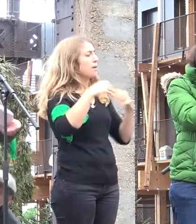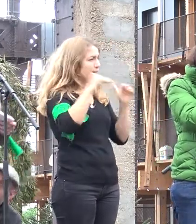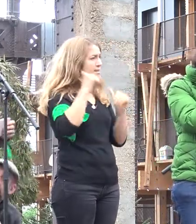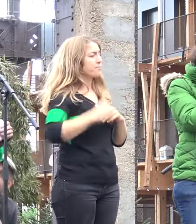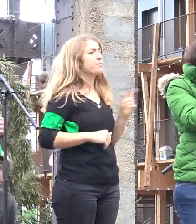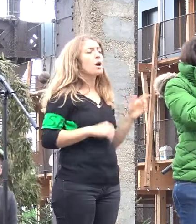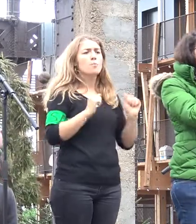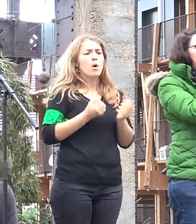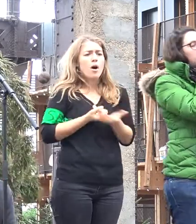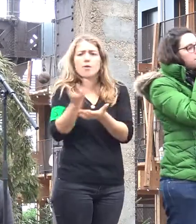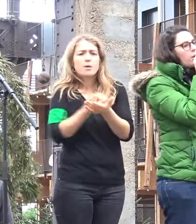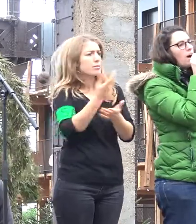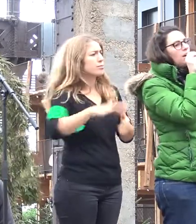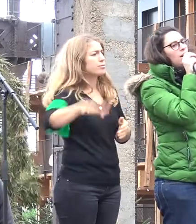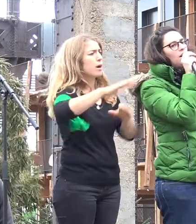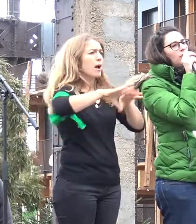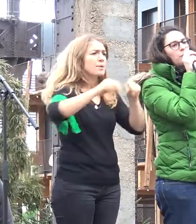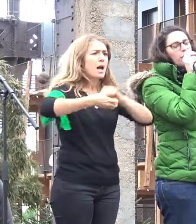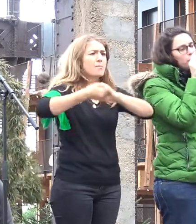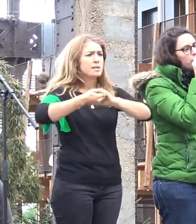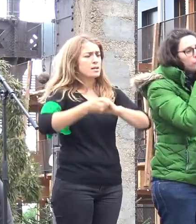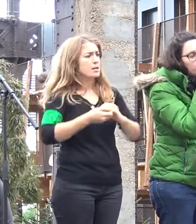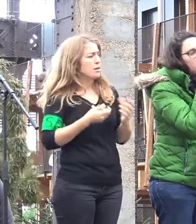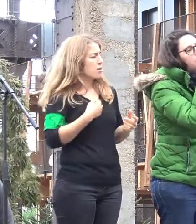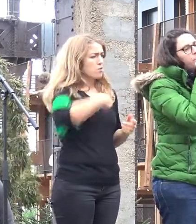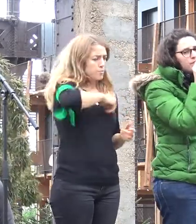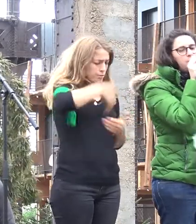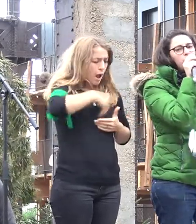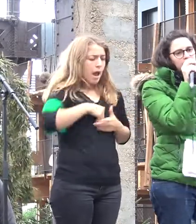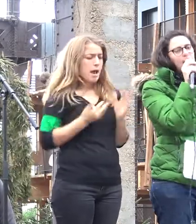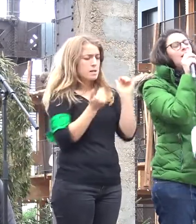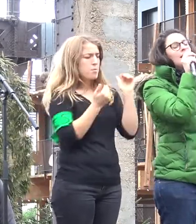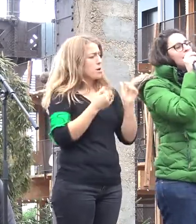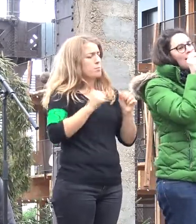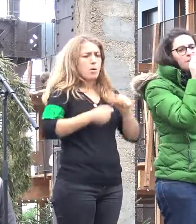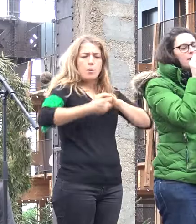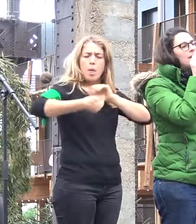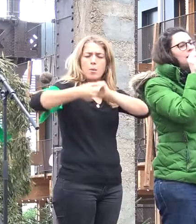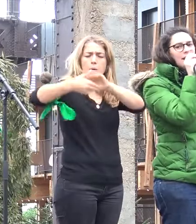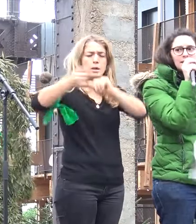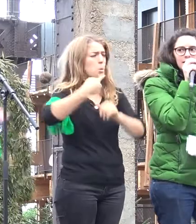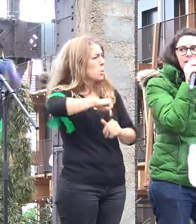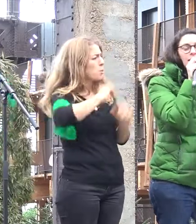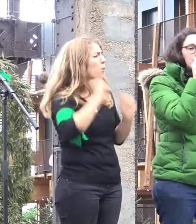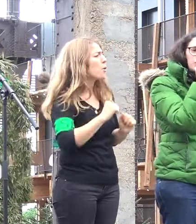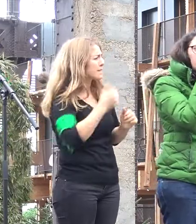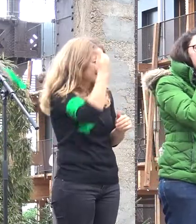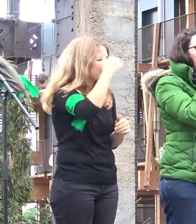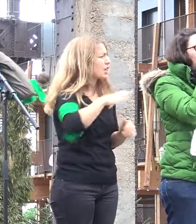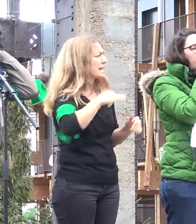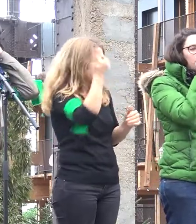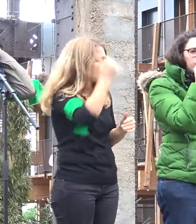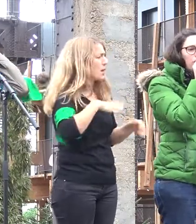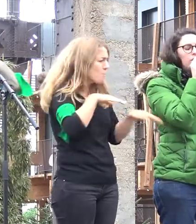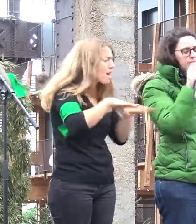Parlez-en autour de vous. Faites vivre l'espoir que porte ce mouvement. C'est possible, on le sait. Il y a les moyens, il y a les idées, il y a les gens sur le